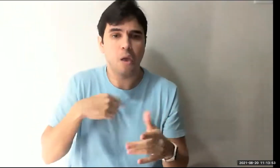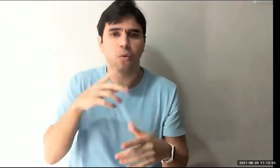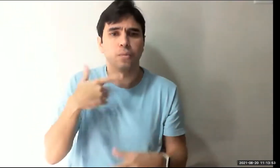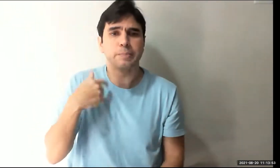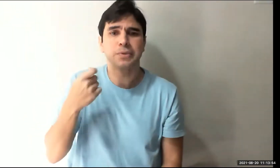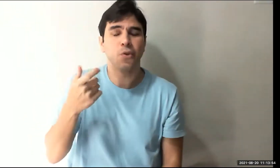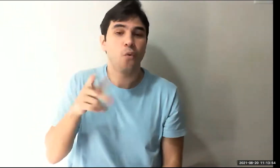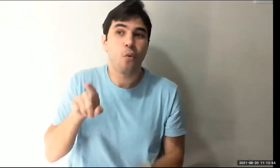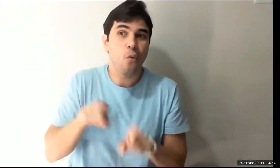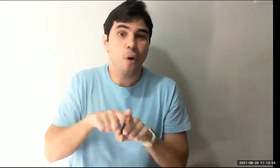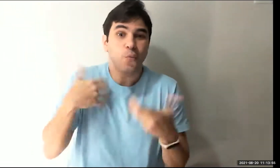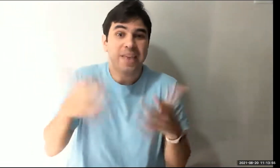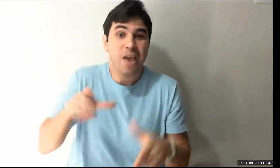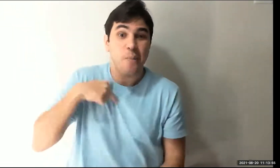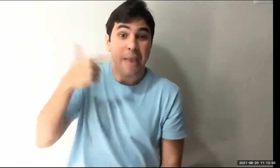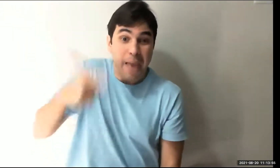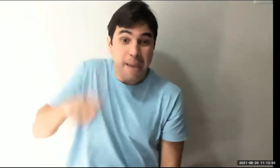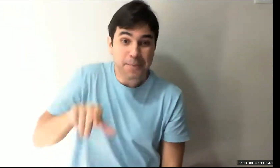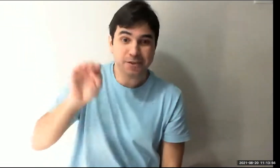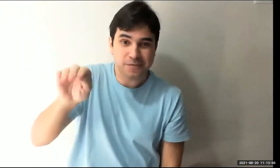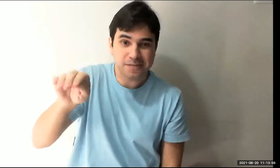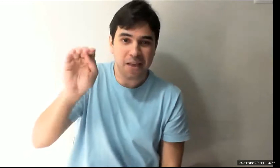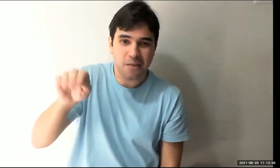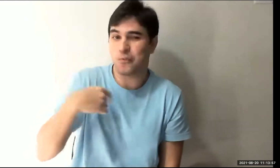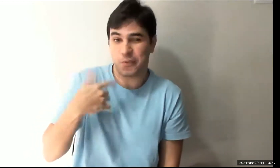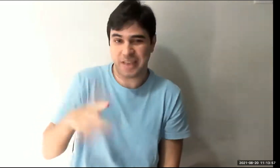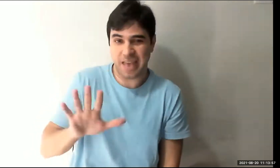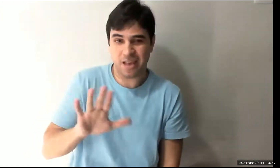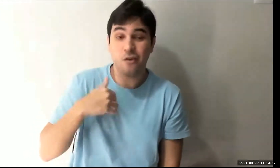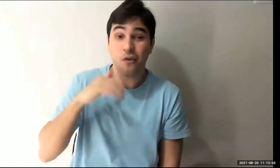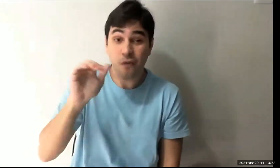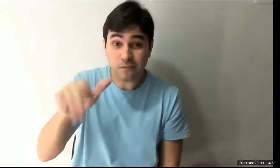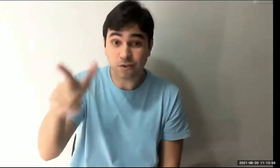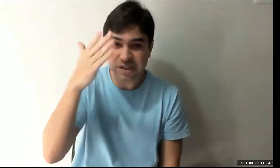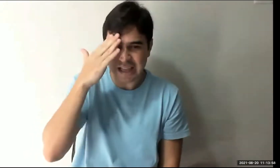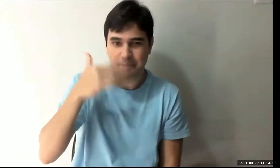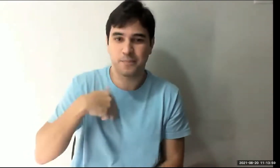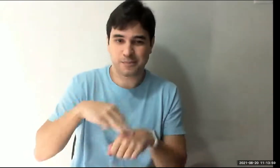coisas, alguns sinais. Eu fiz especificamente para a natação, como eu falei para vocês.